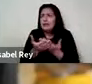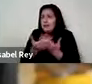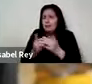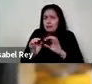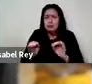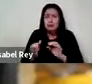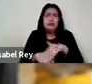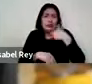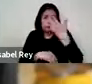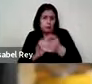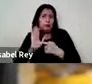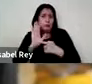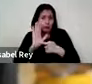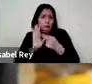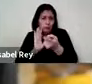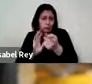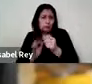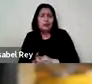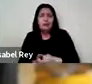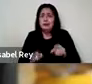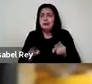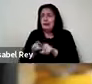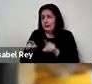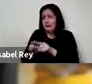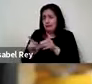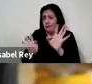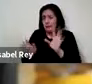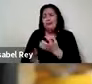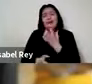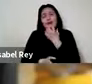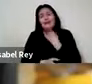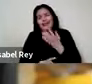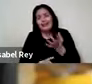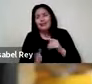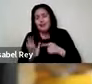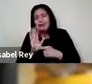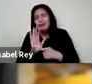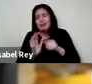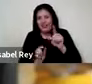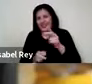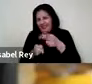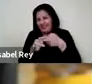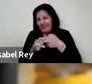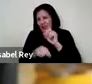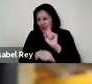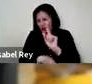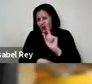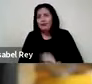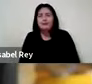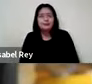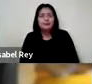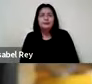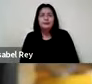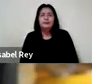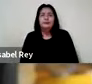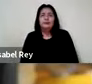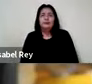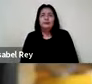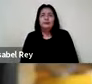mostrar a continuación, también como inicio extraño mucho. Les voy a mostrar un corte pequeñito.